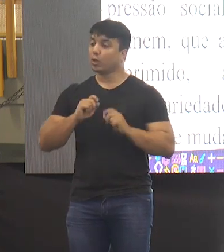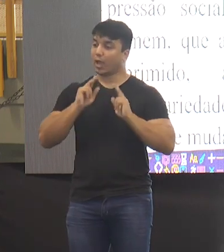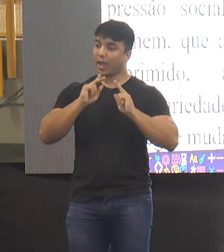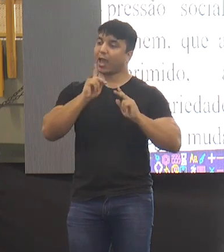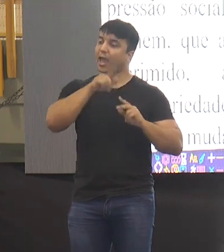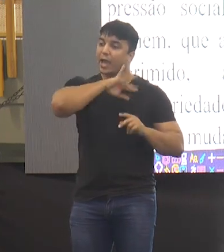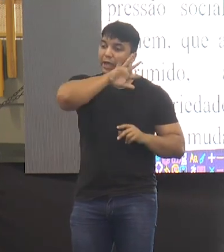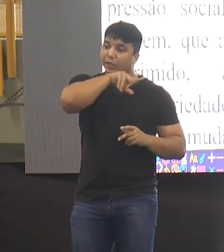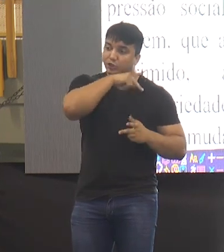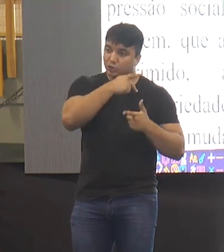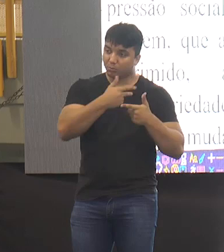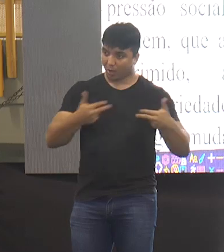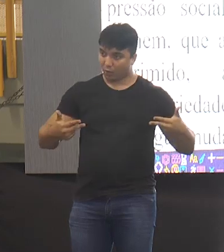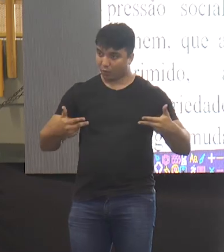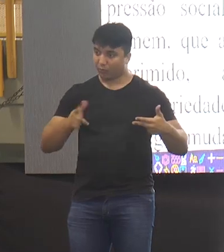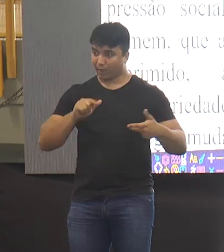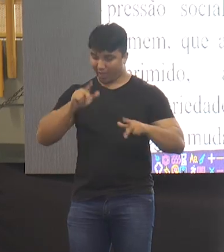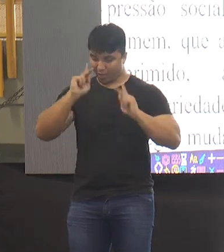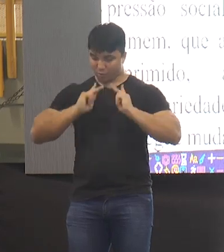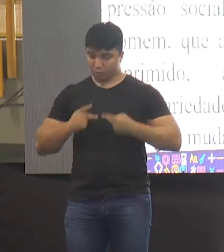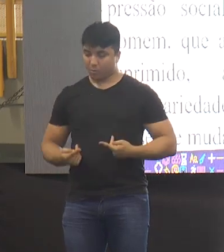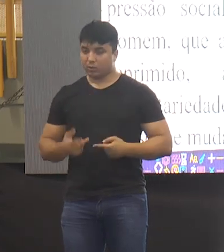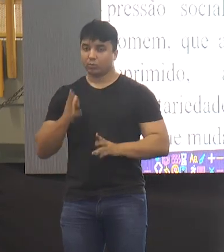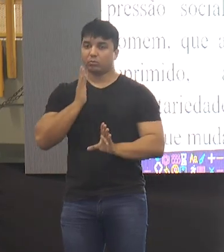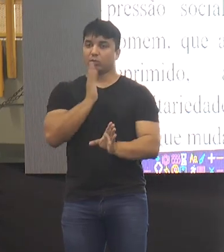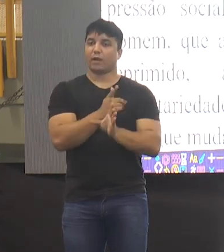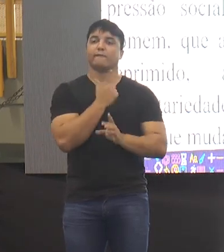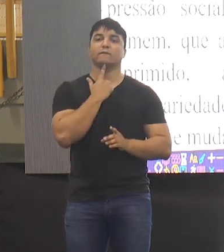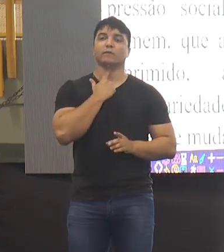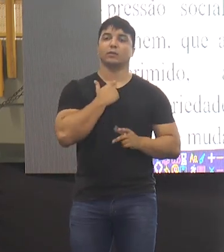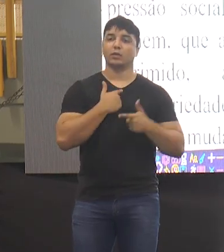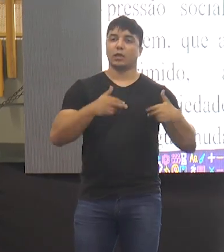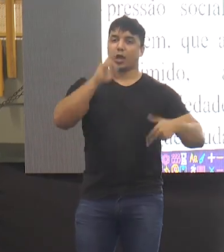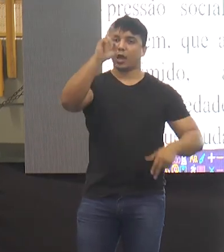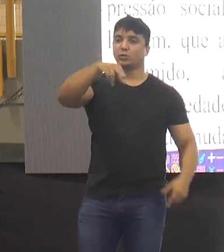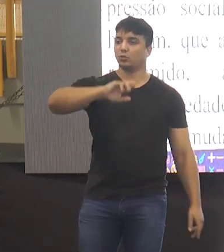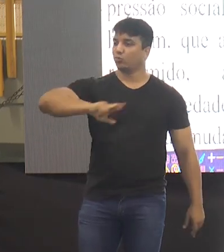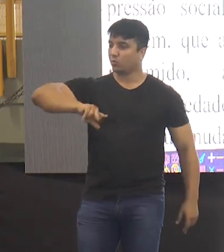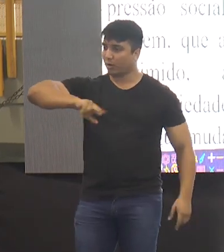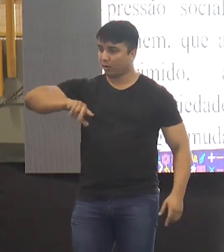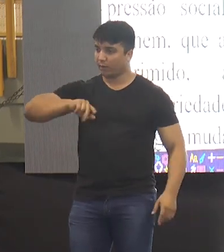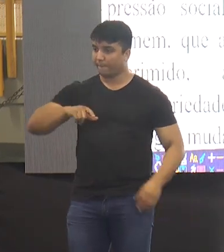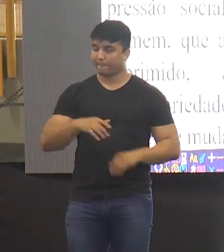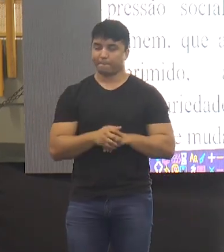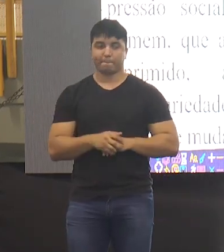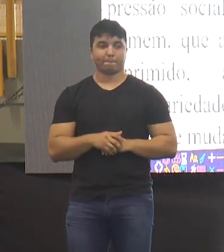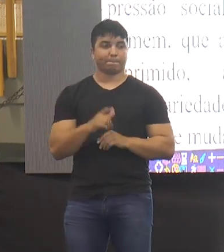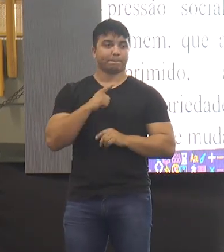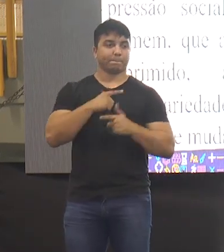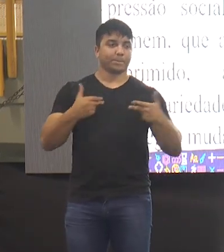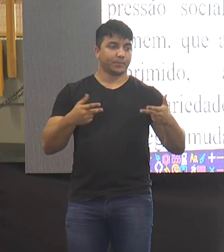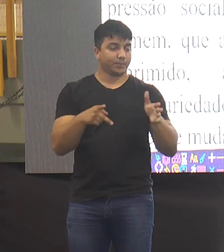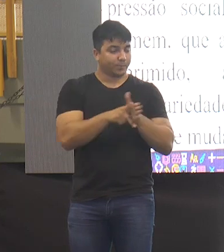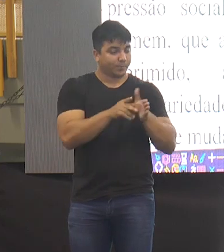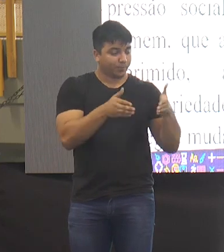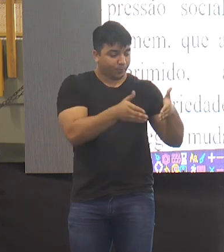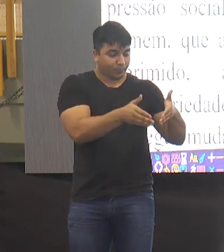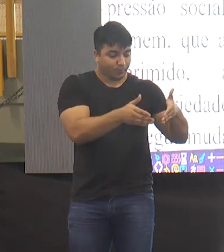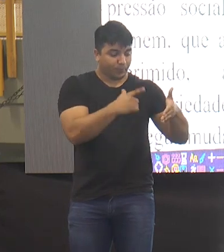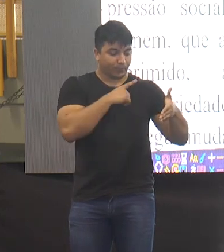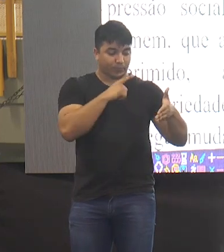Um animal mais levado pelos instintos do que pela razão. Para o naturalista,